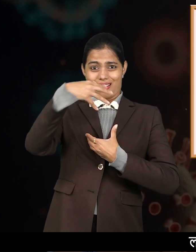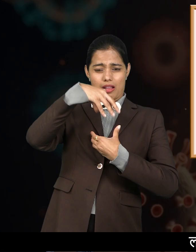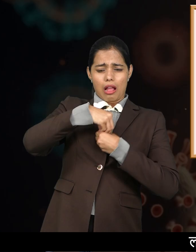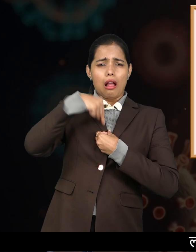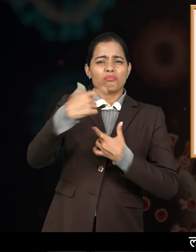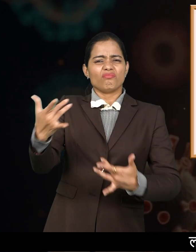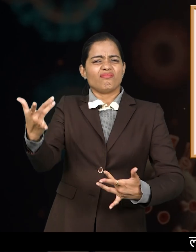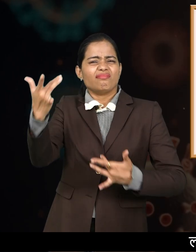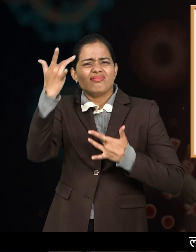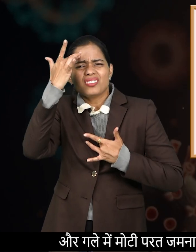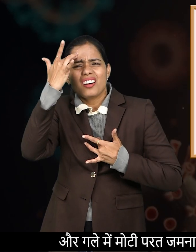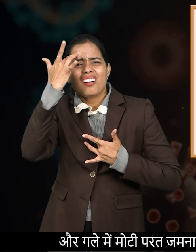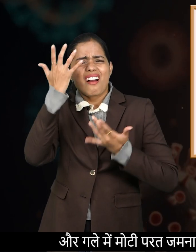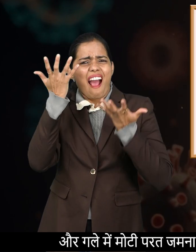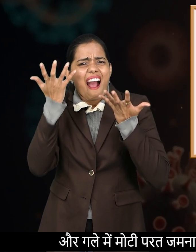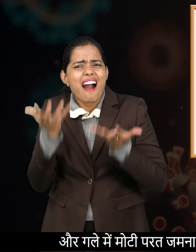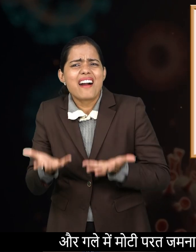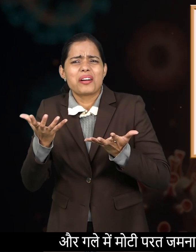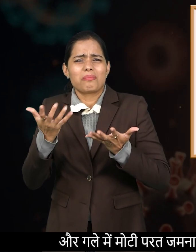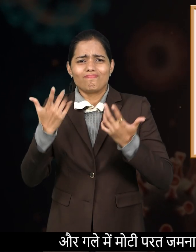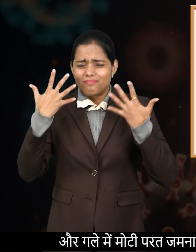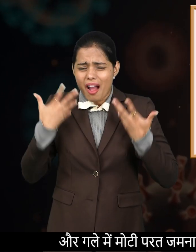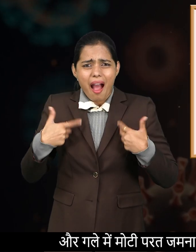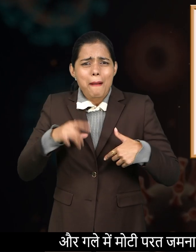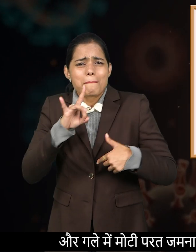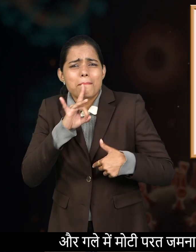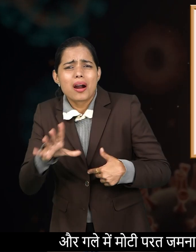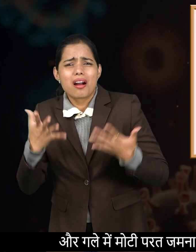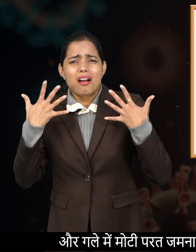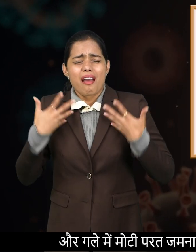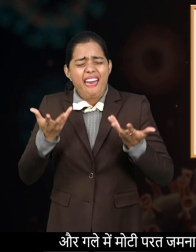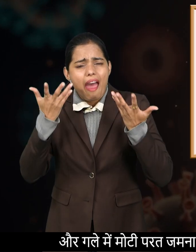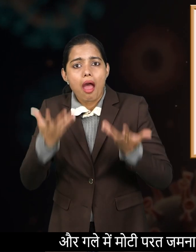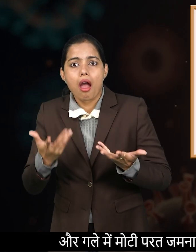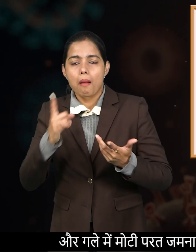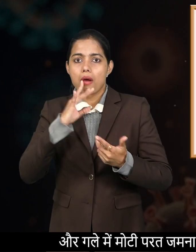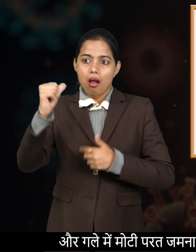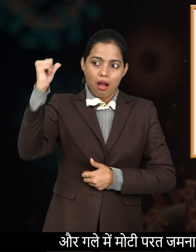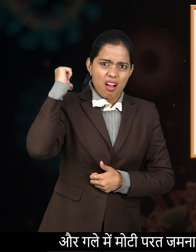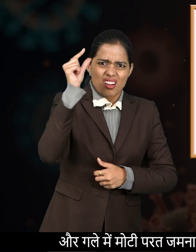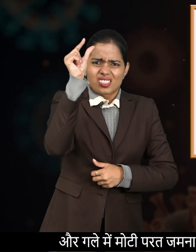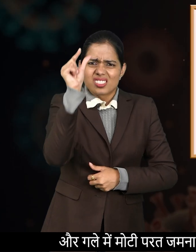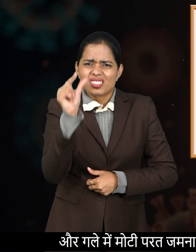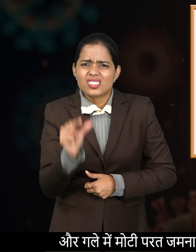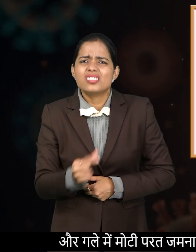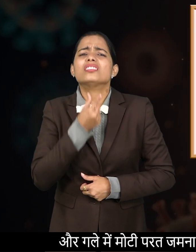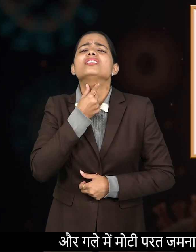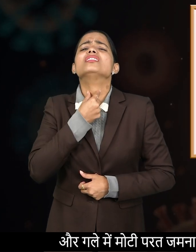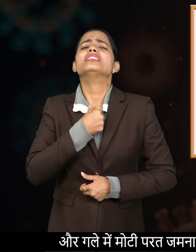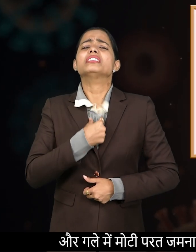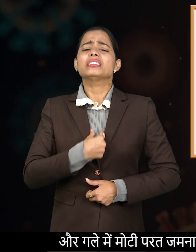लक्षणों में ज्वर, गले में खराश और गले में मोटी परत जमना सम्मिलित है, जिससे सांस लेने में बाध्यता हो सकती